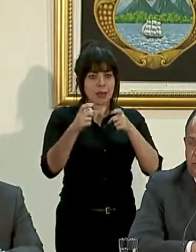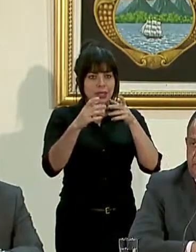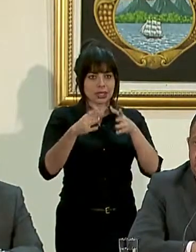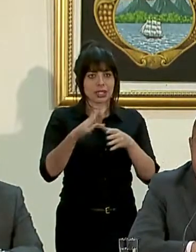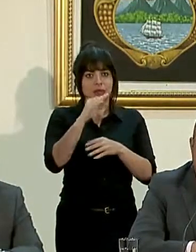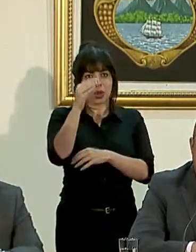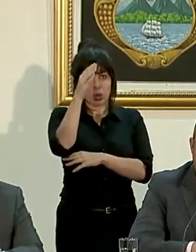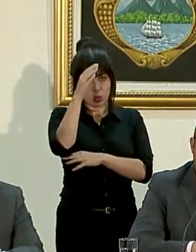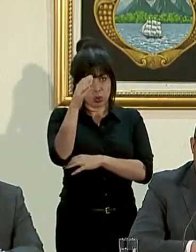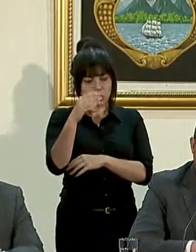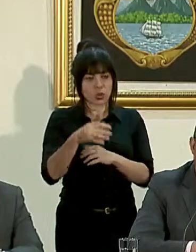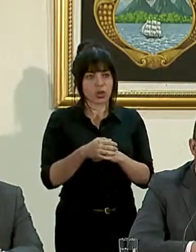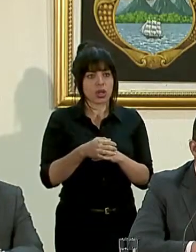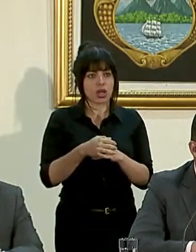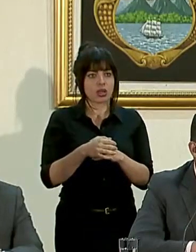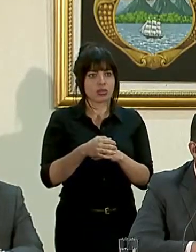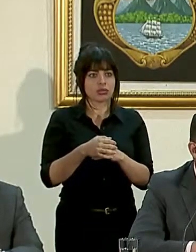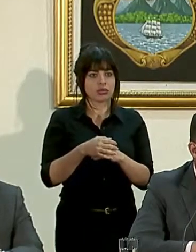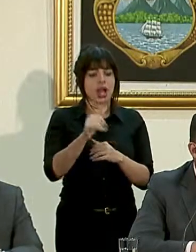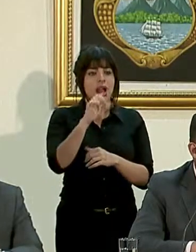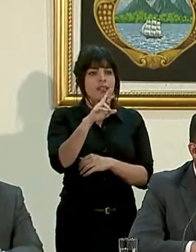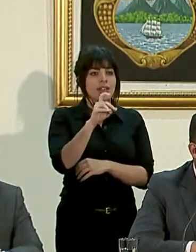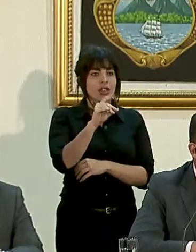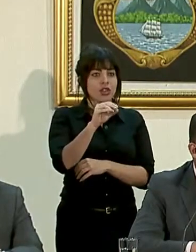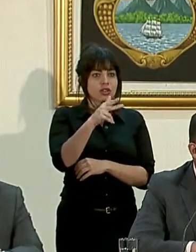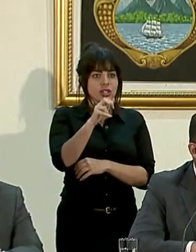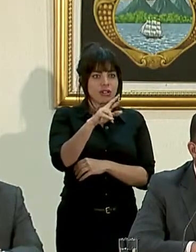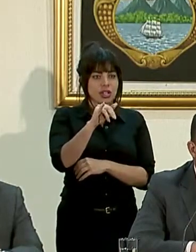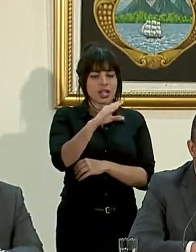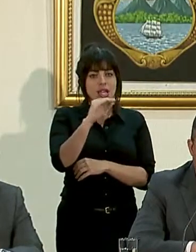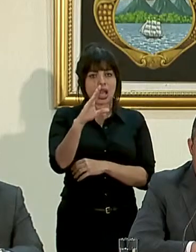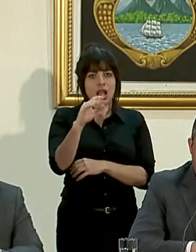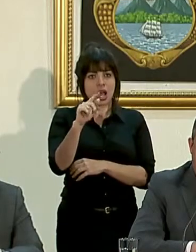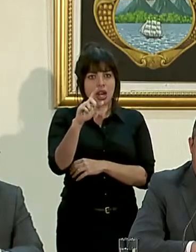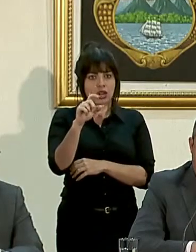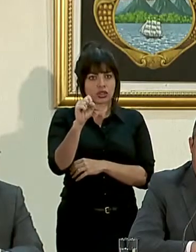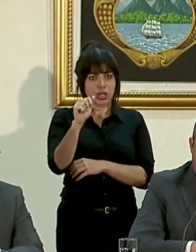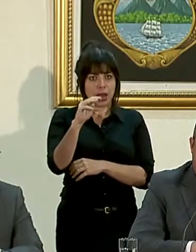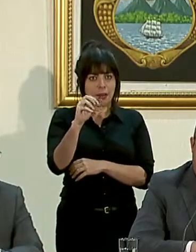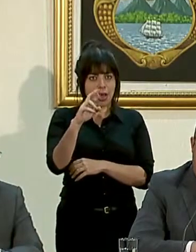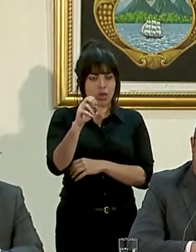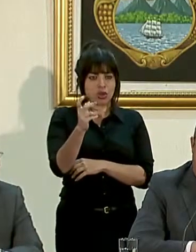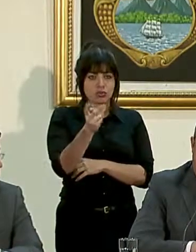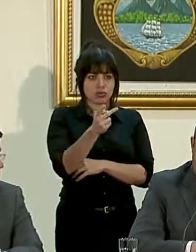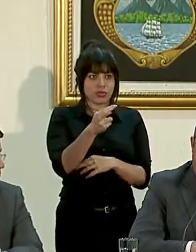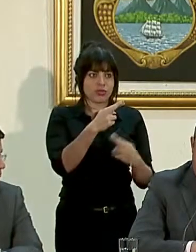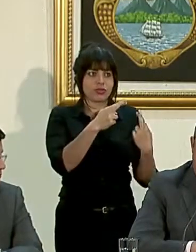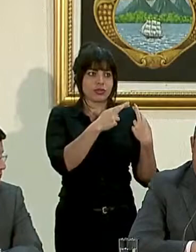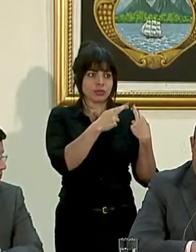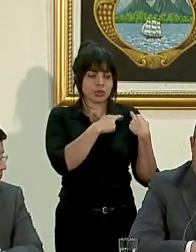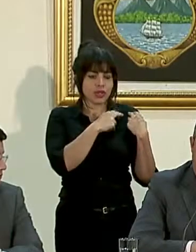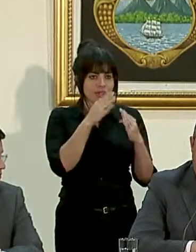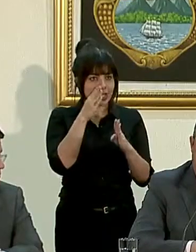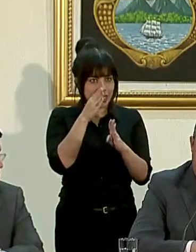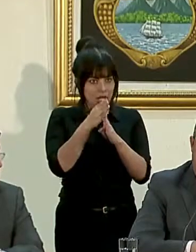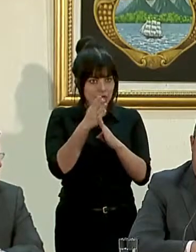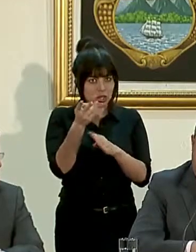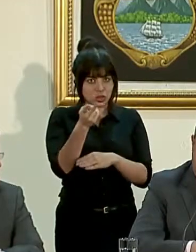de cultura, señor Alfredo Chavarría y Luis Carlos Amador, quienes son los responsables directos, lo